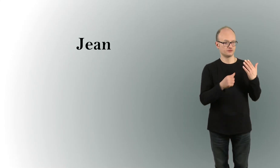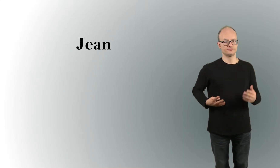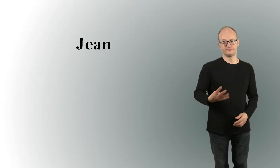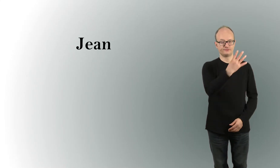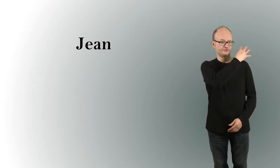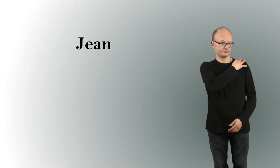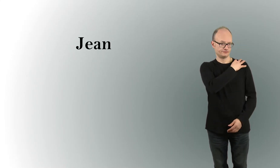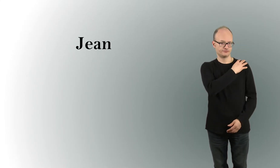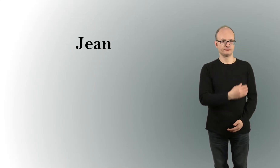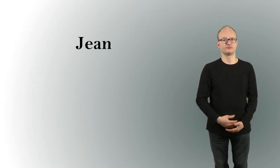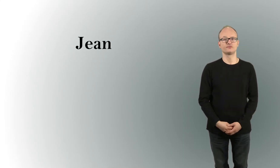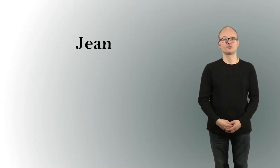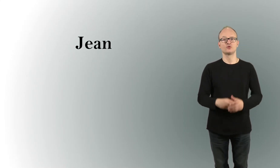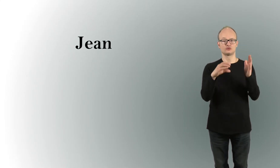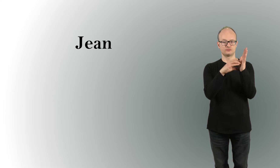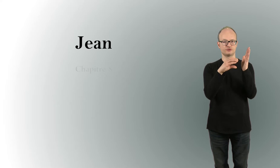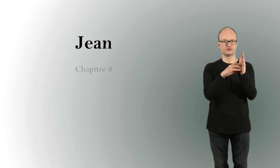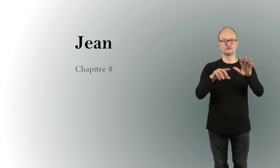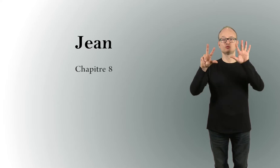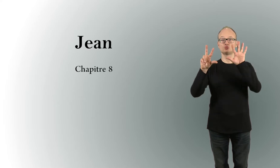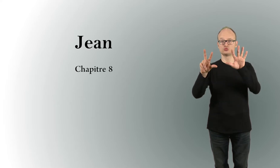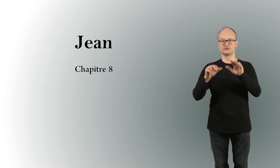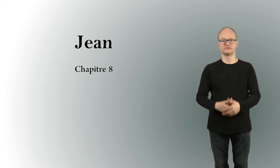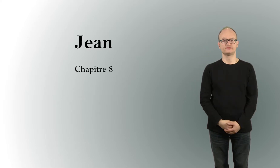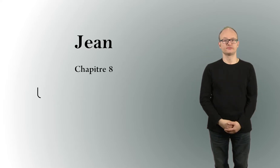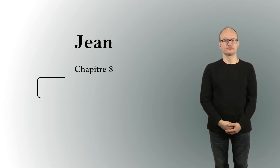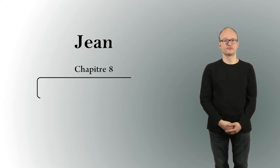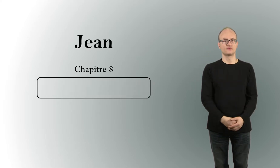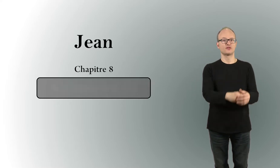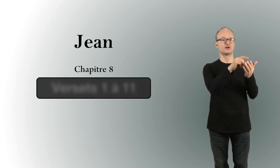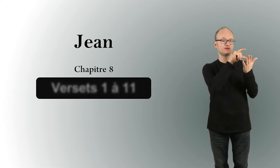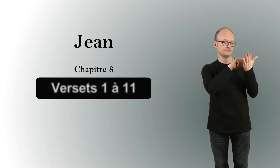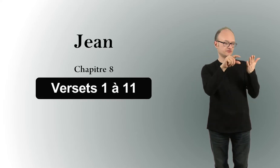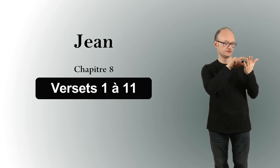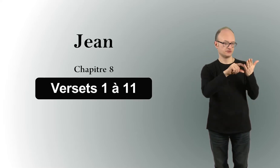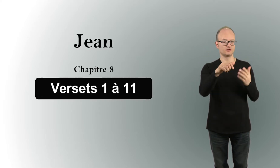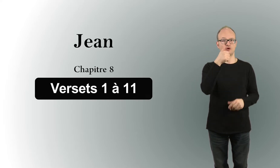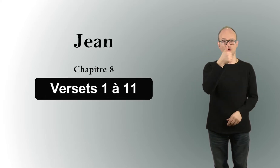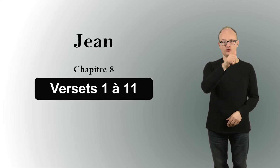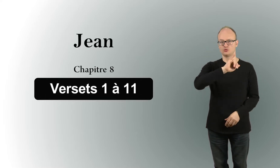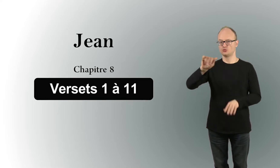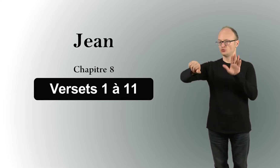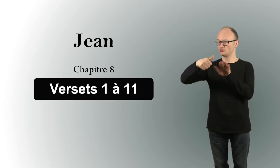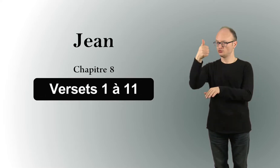Évangile de Jean, chapitre 8, versets 1 à